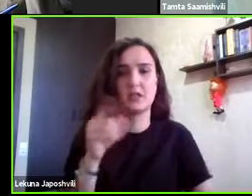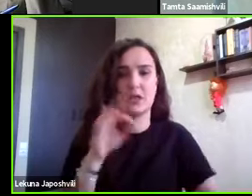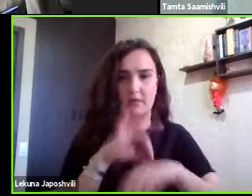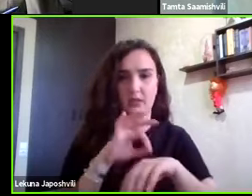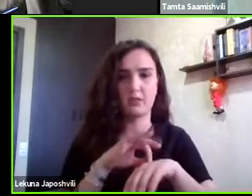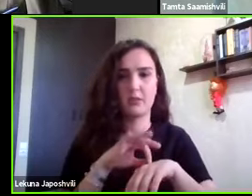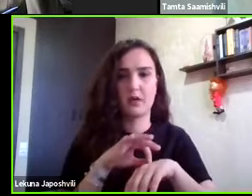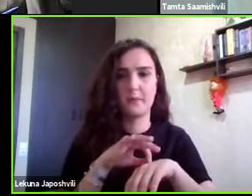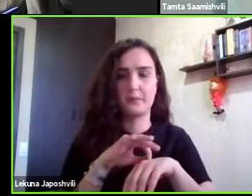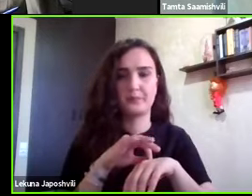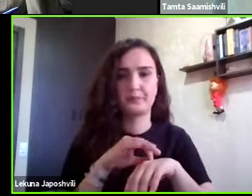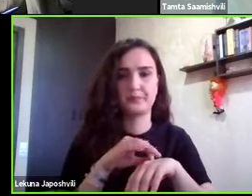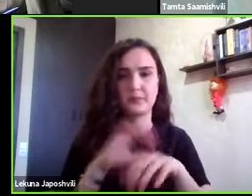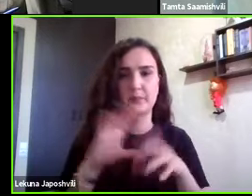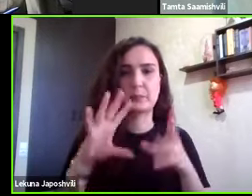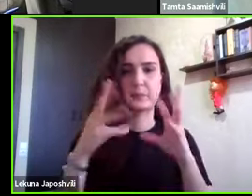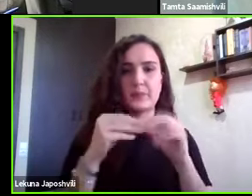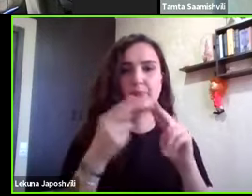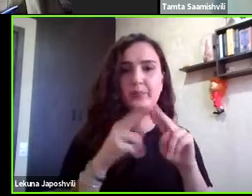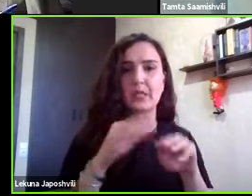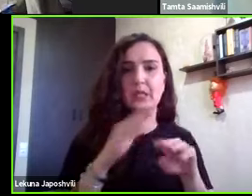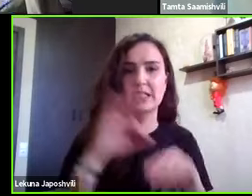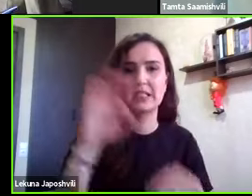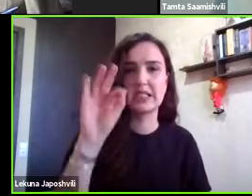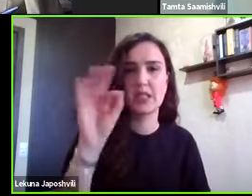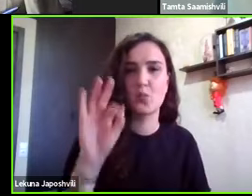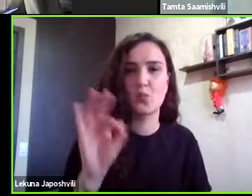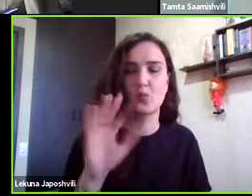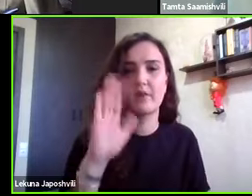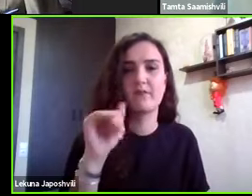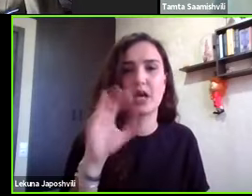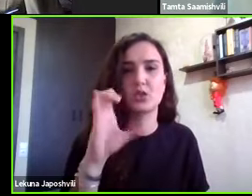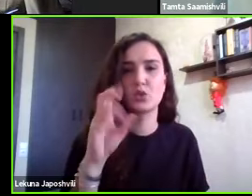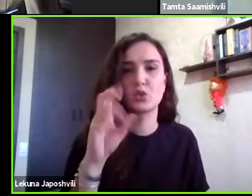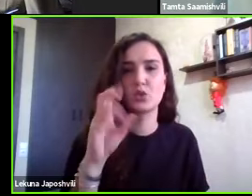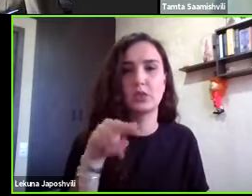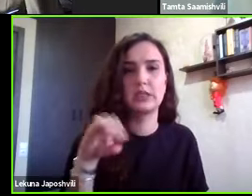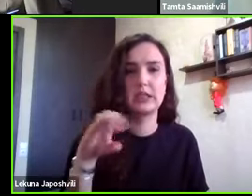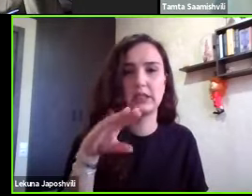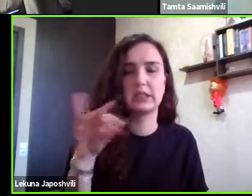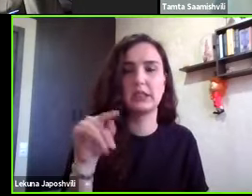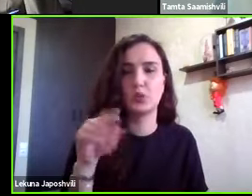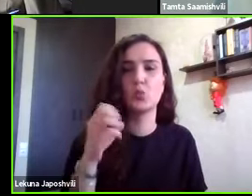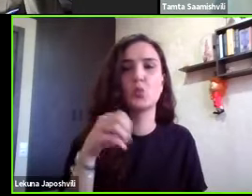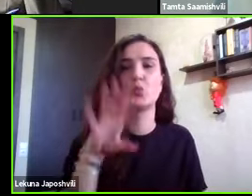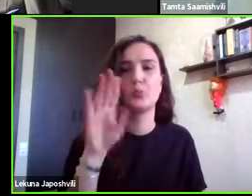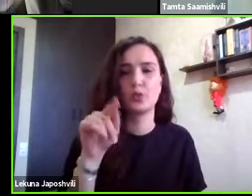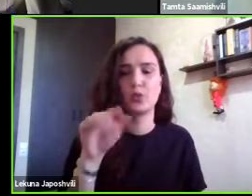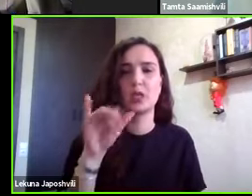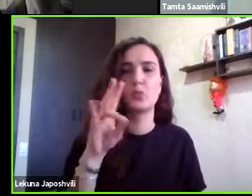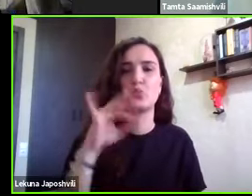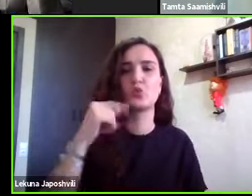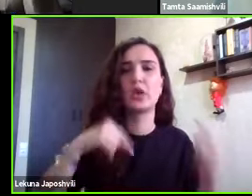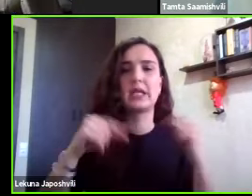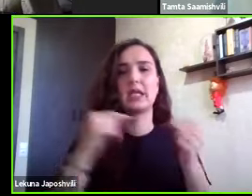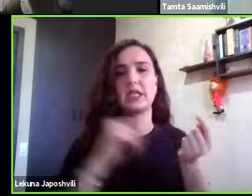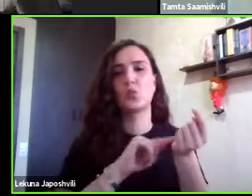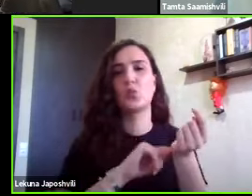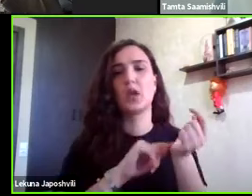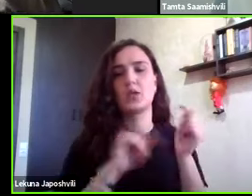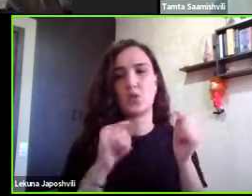დაავადება. ძირითადად ეს არის სისტემური ვასკულიტი. უფრო არის იმუნოგენეტიკურად